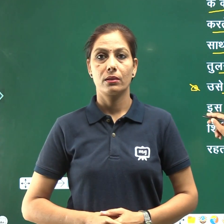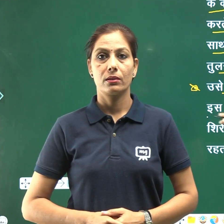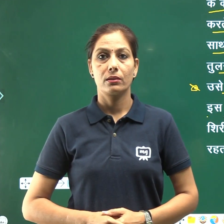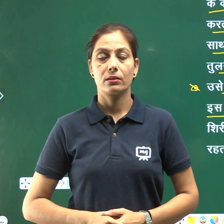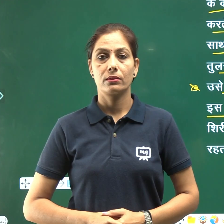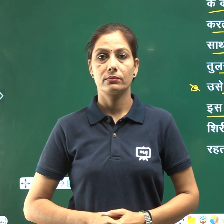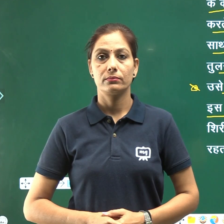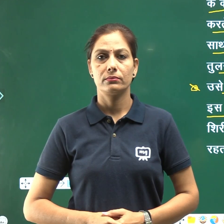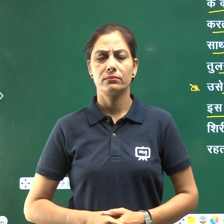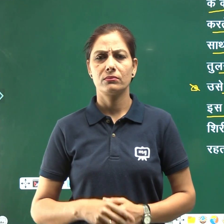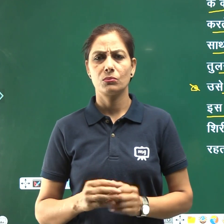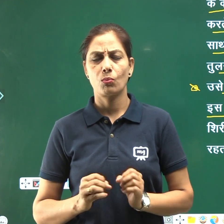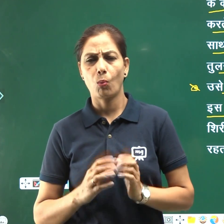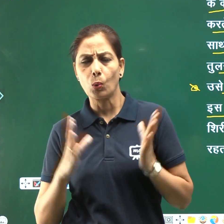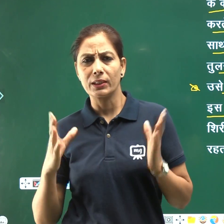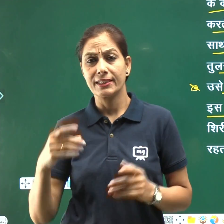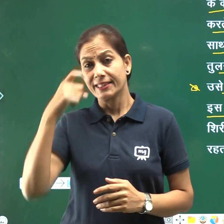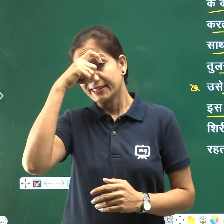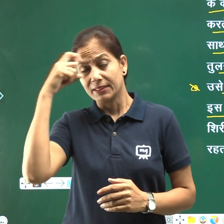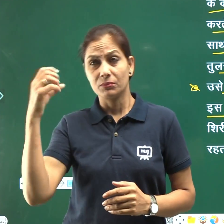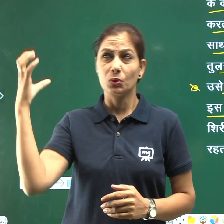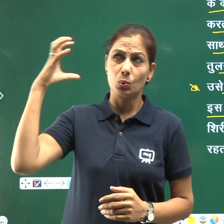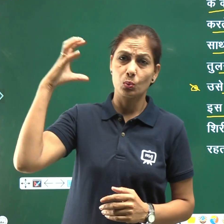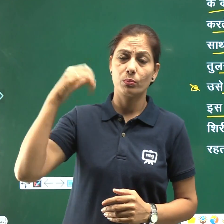इस चिलचिलाती धूप में भी